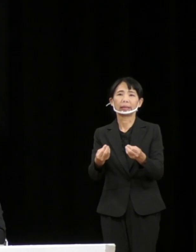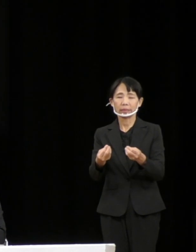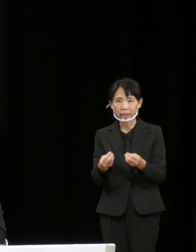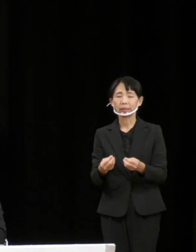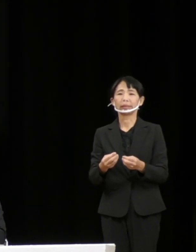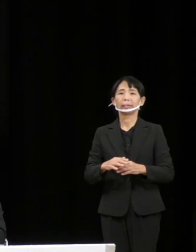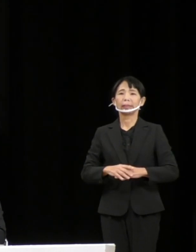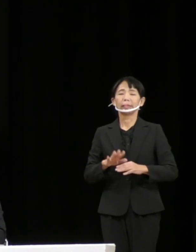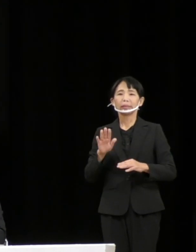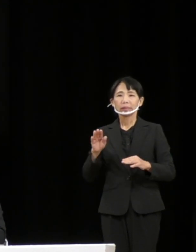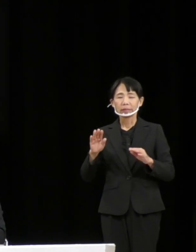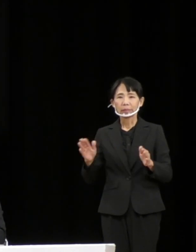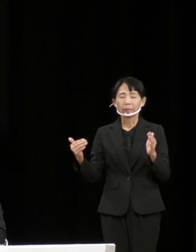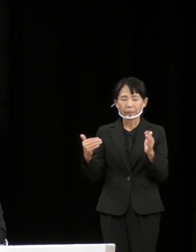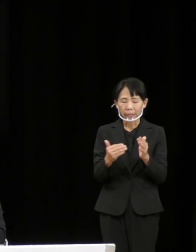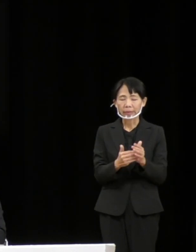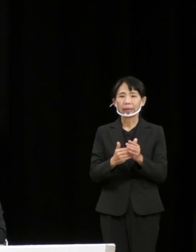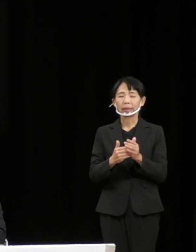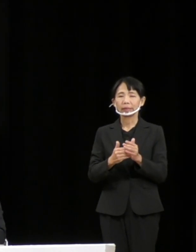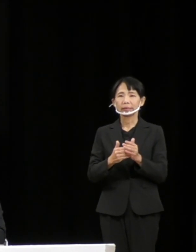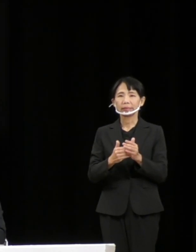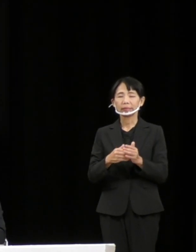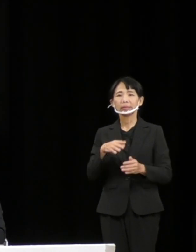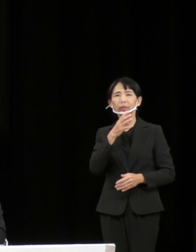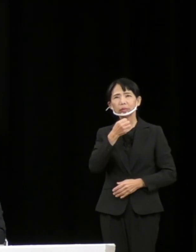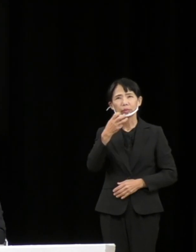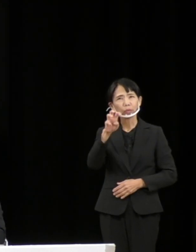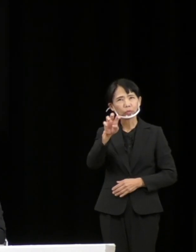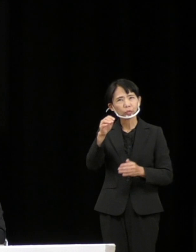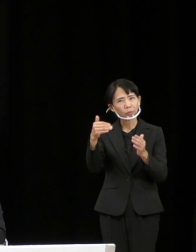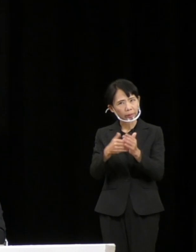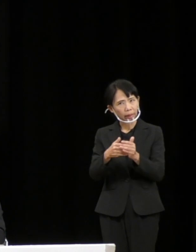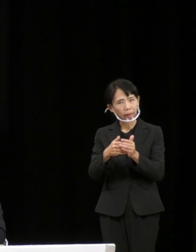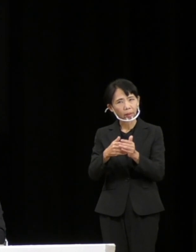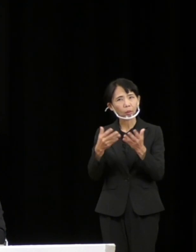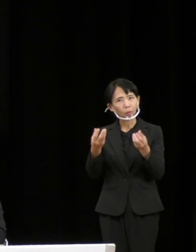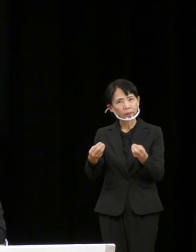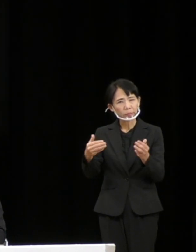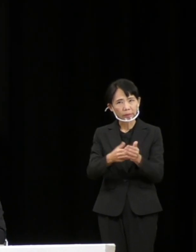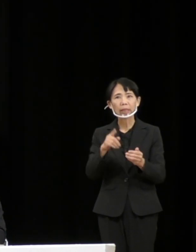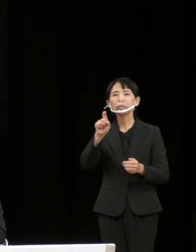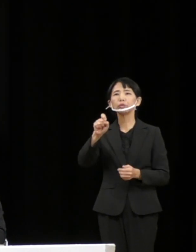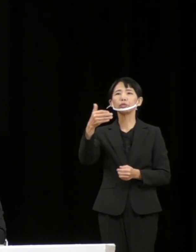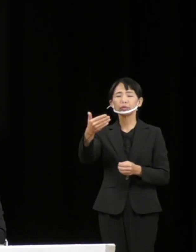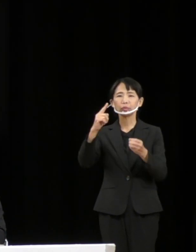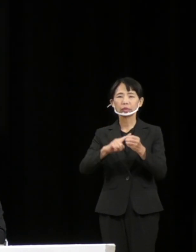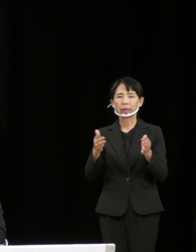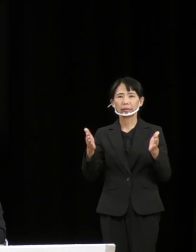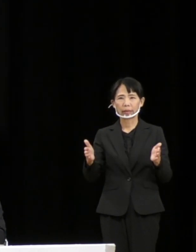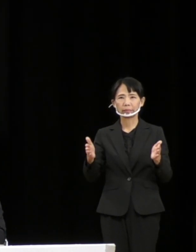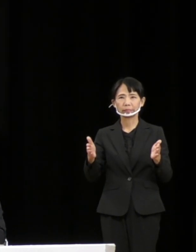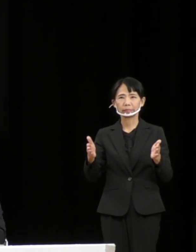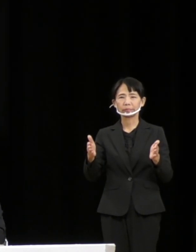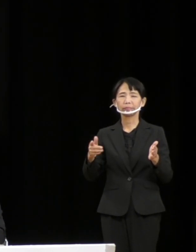同会者壮年団の関東に始まり40歳で卒業するまでの99年間地域づくり